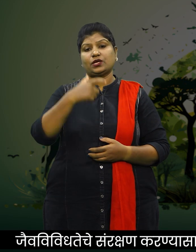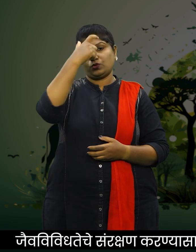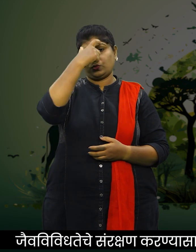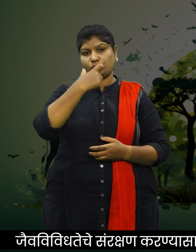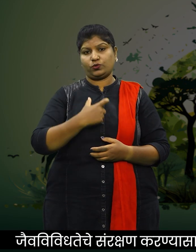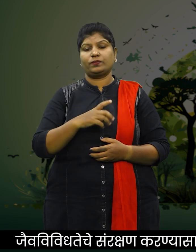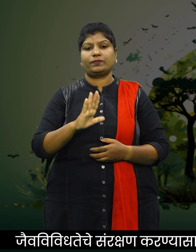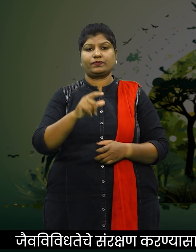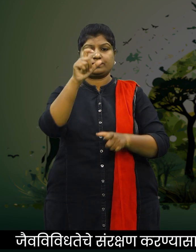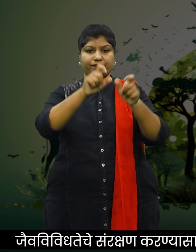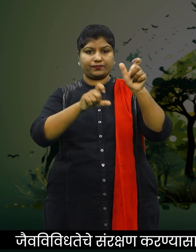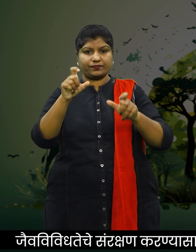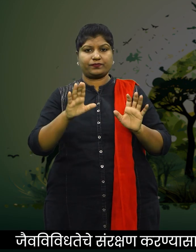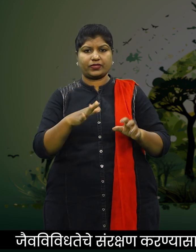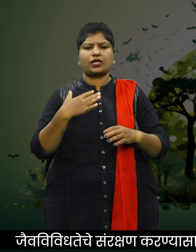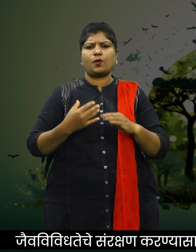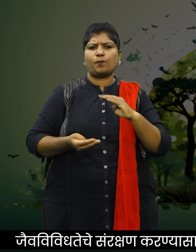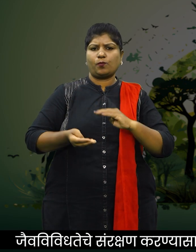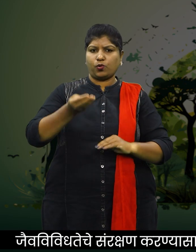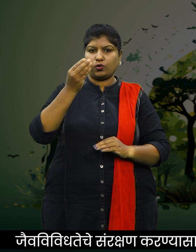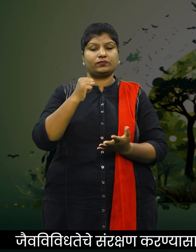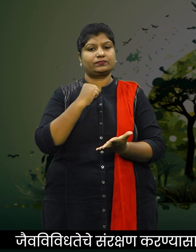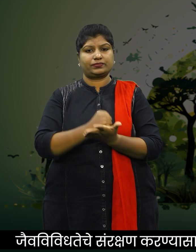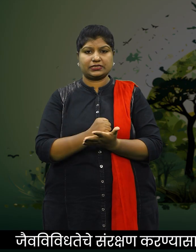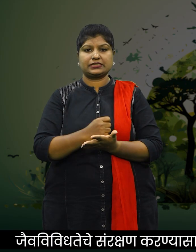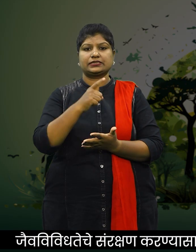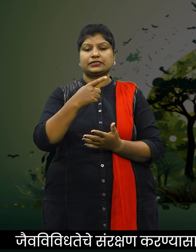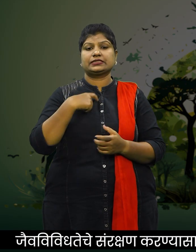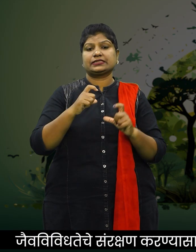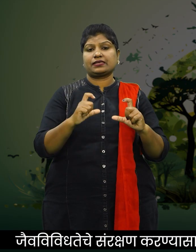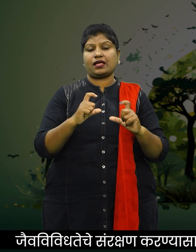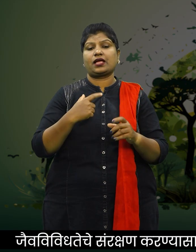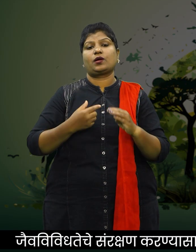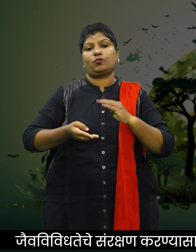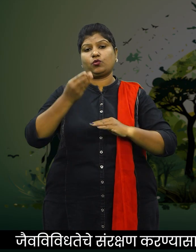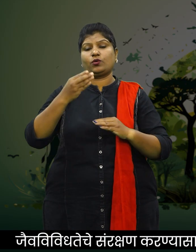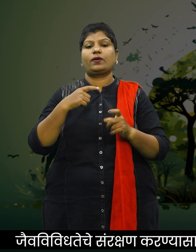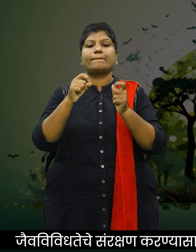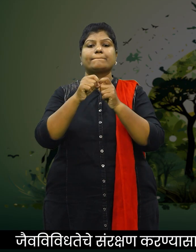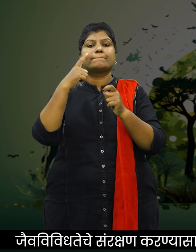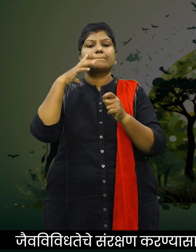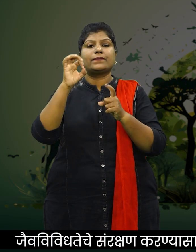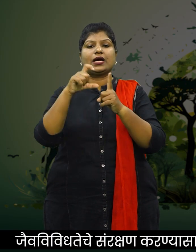जैवविविधतेचे संरक्षण करण्यासाठी मानवाने अधिक खूप काळजी घेणे आवश्यक आहे.